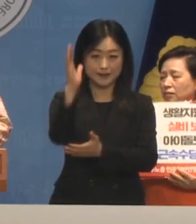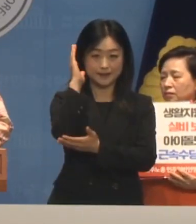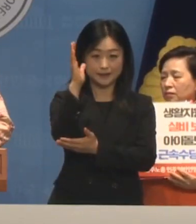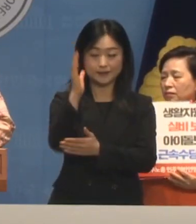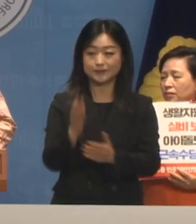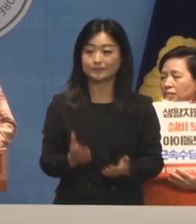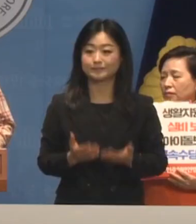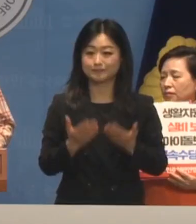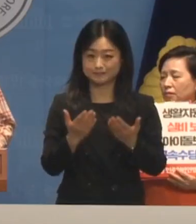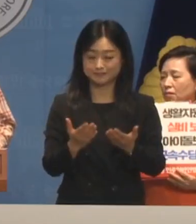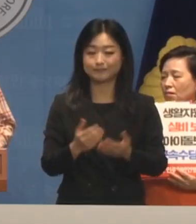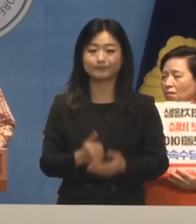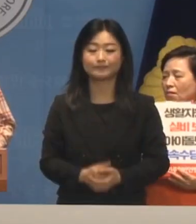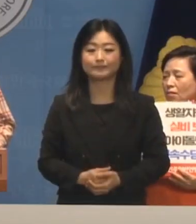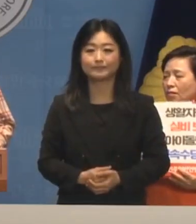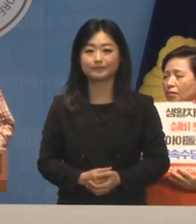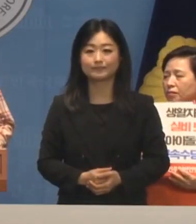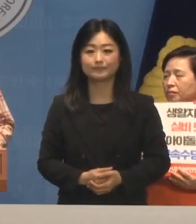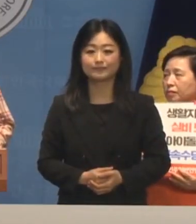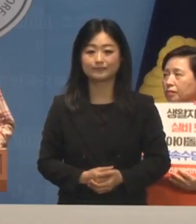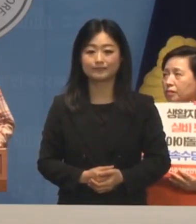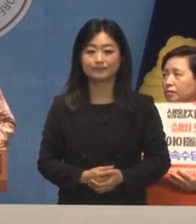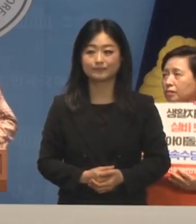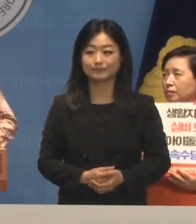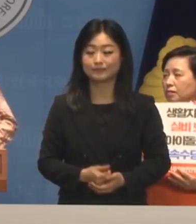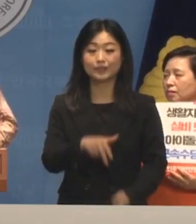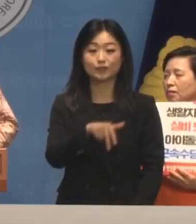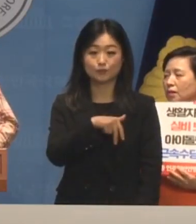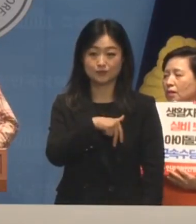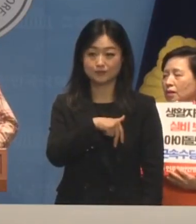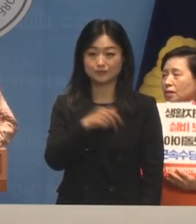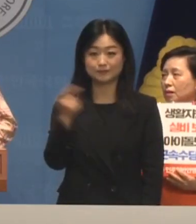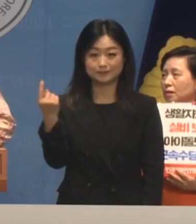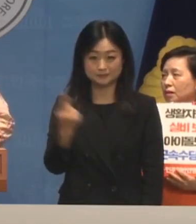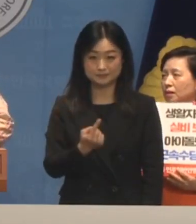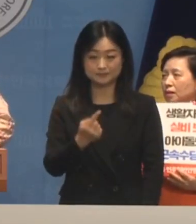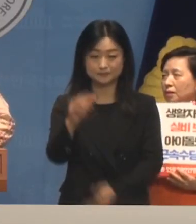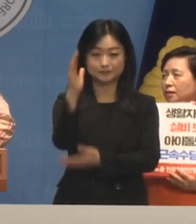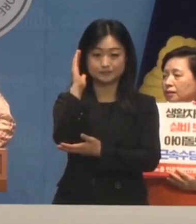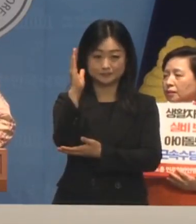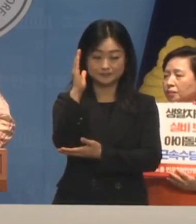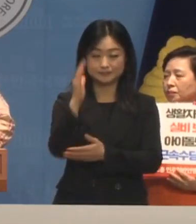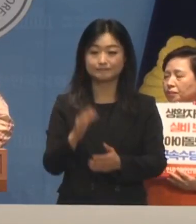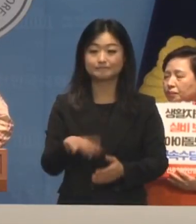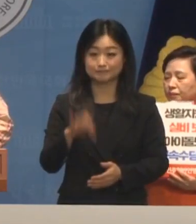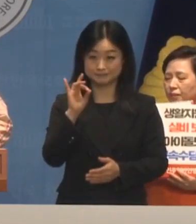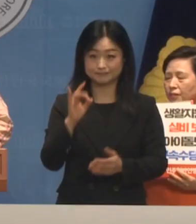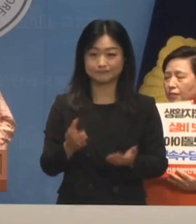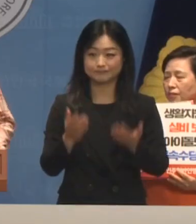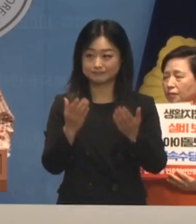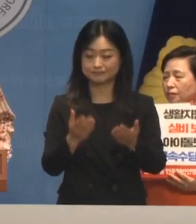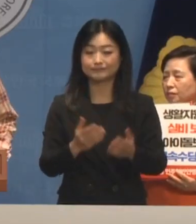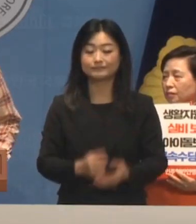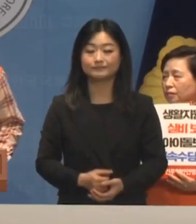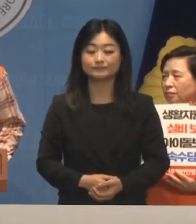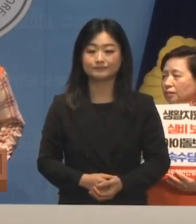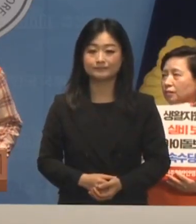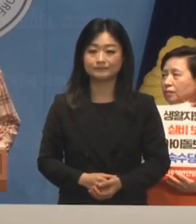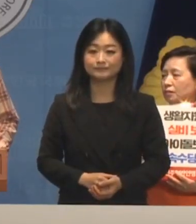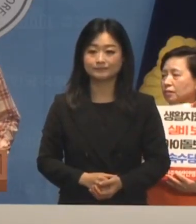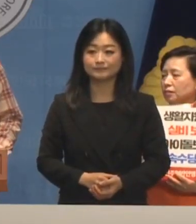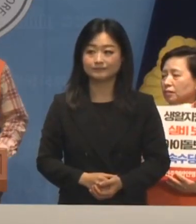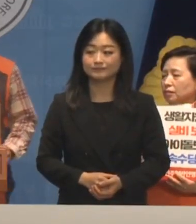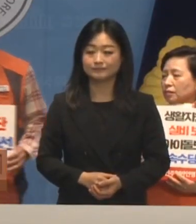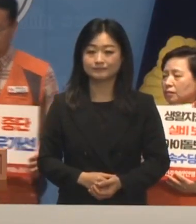진행하겠습니다. 먼저 윤종호 의원님의 모두 발언 순서로 시작하도록 하겠습니다.